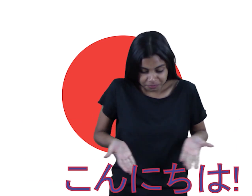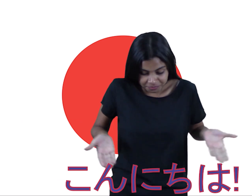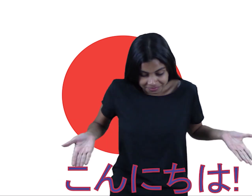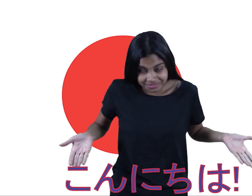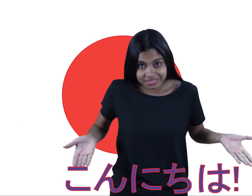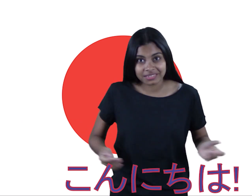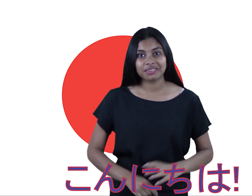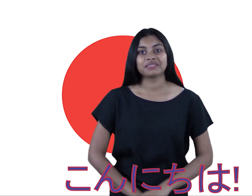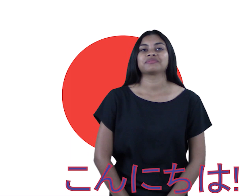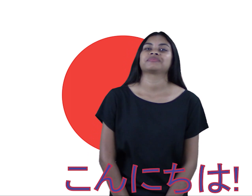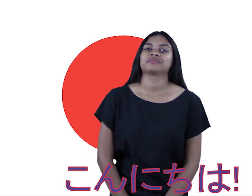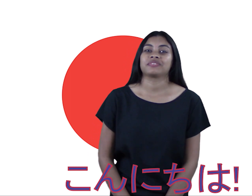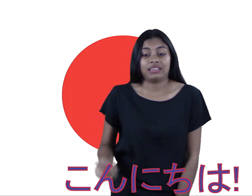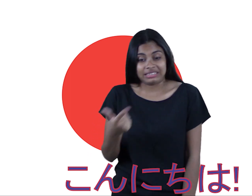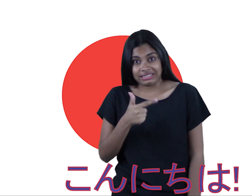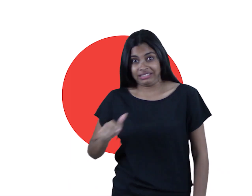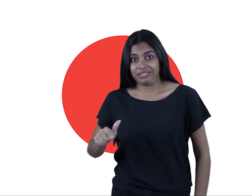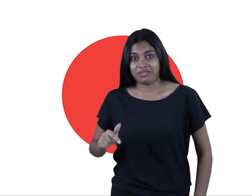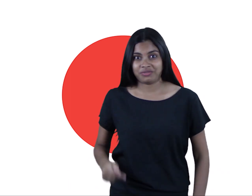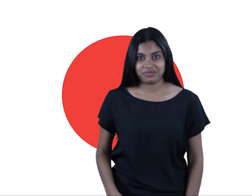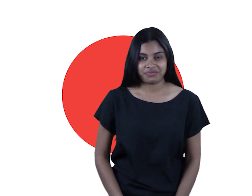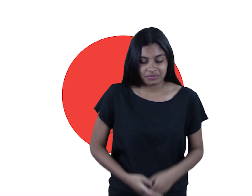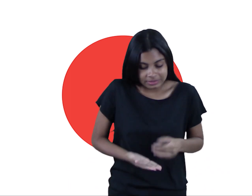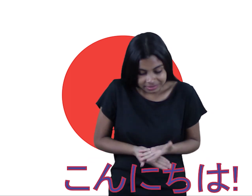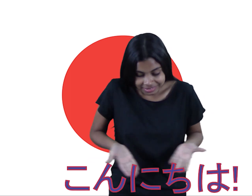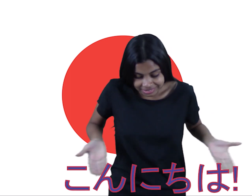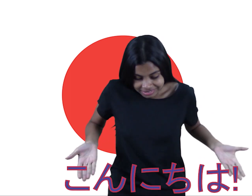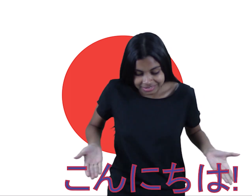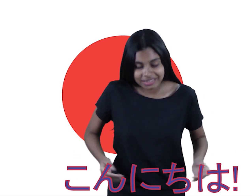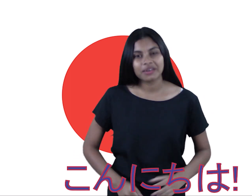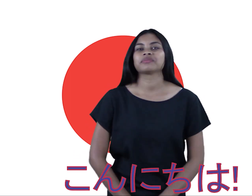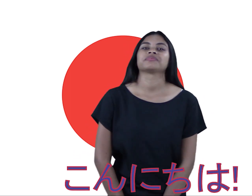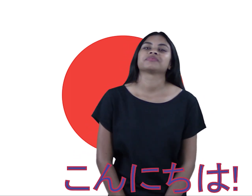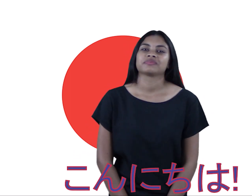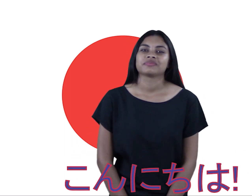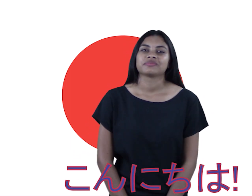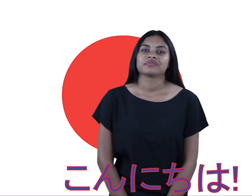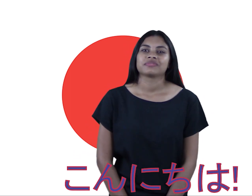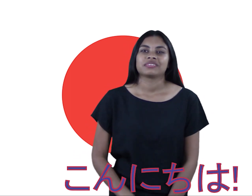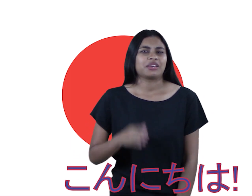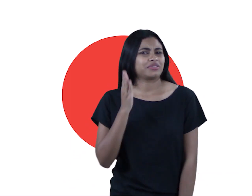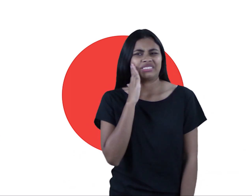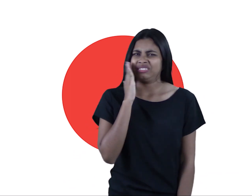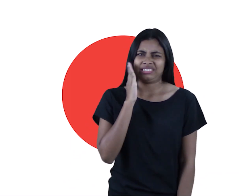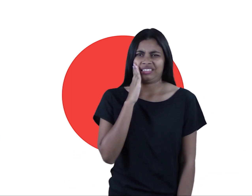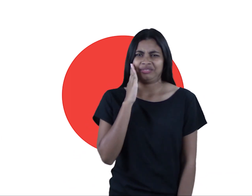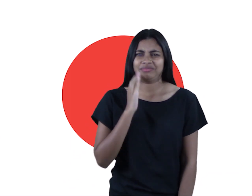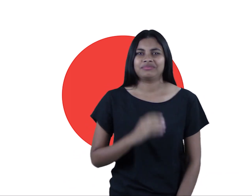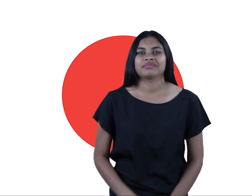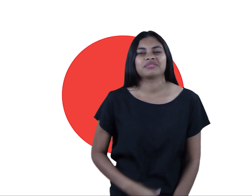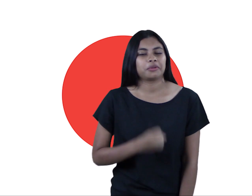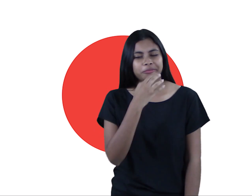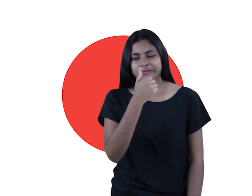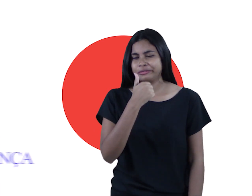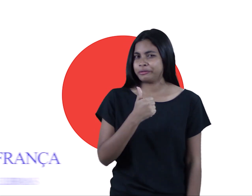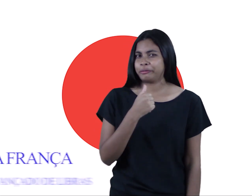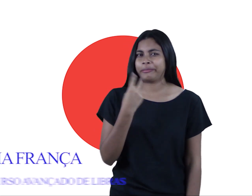Konnichiwa. De novo. Konnichiwa. Não entendeu? Ok, é